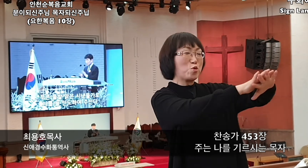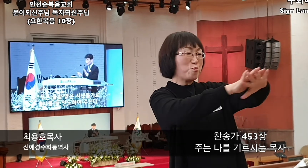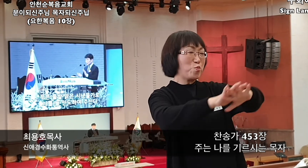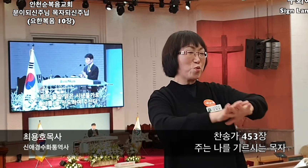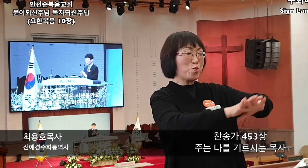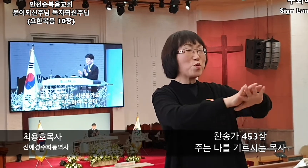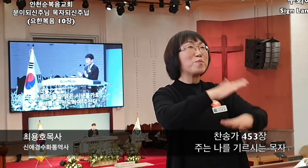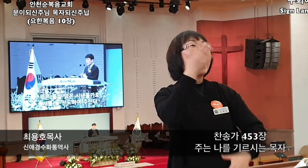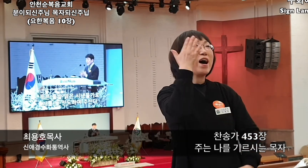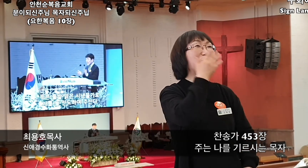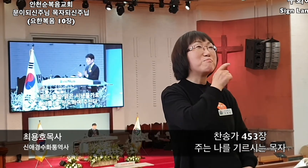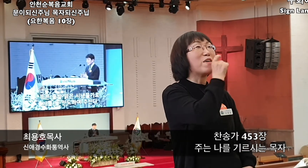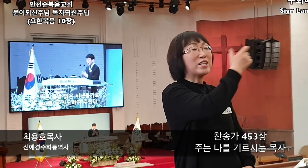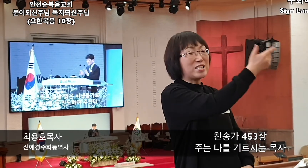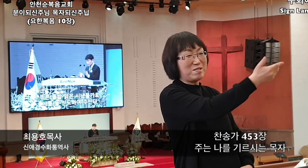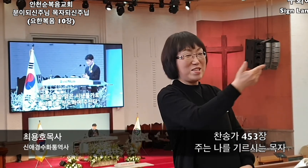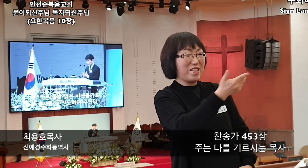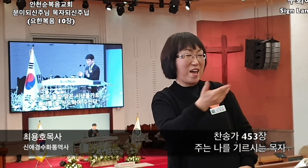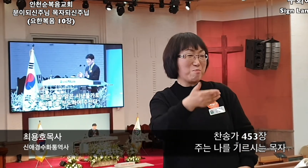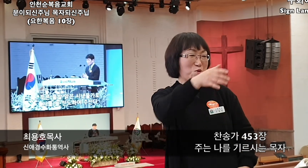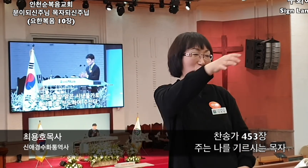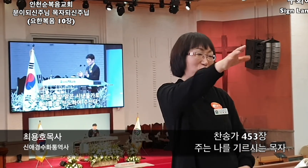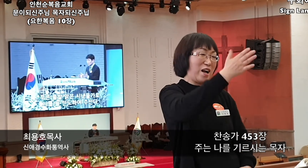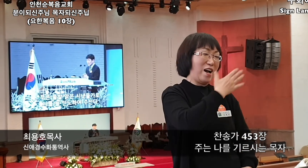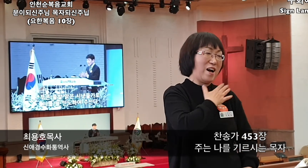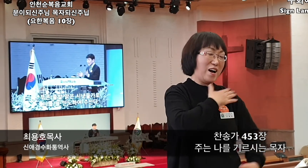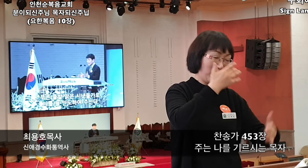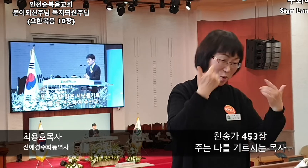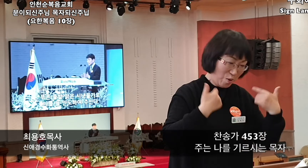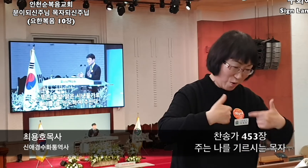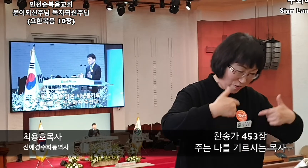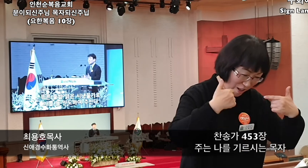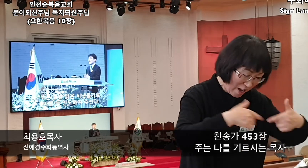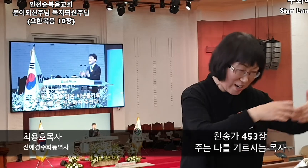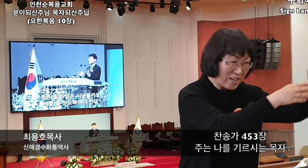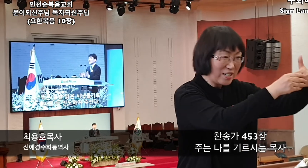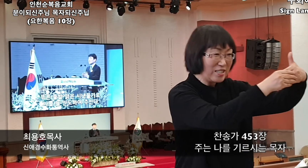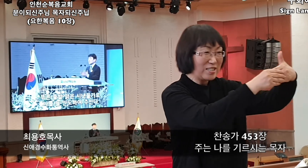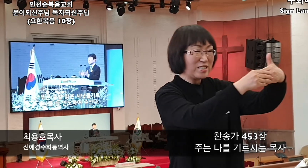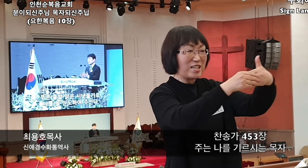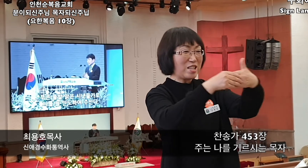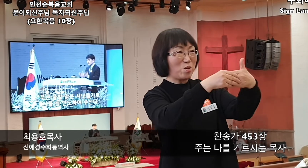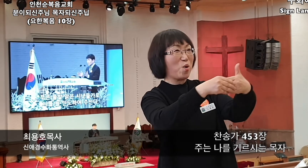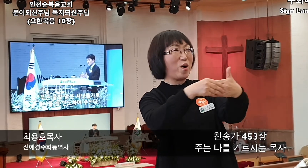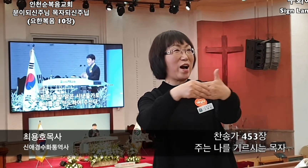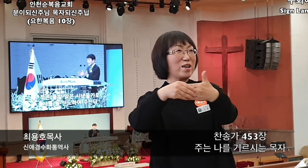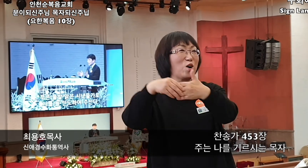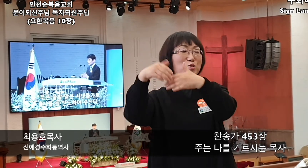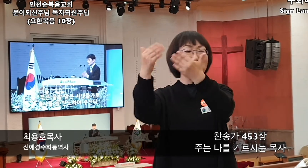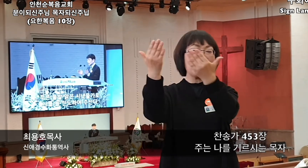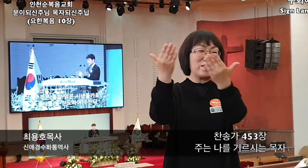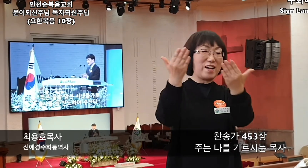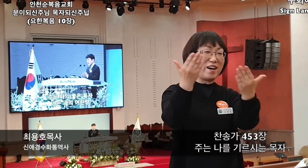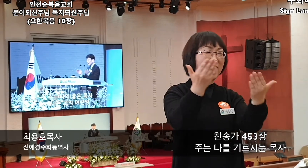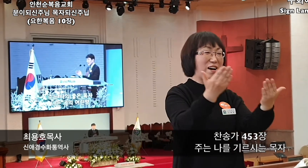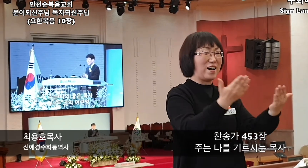양, 푸른 물과 맑으시는 물가로 나를